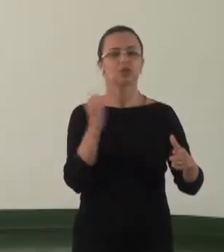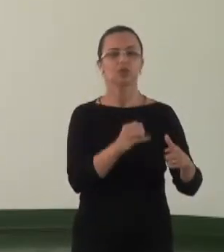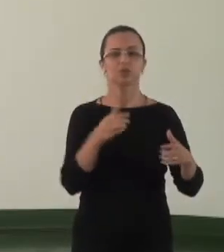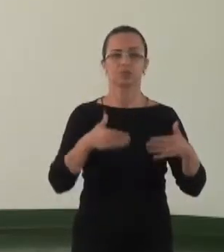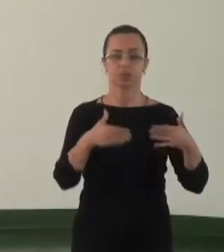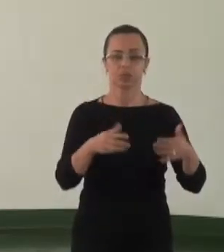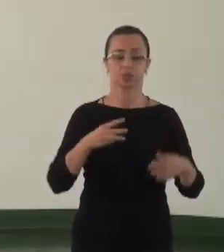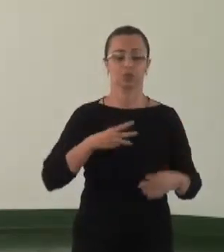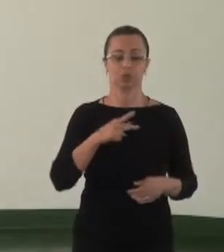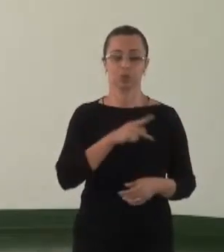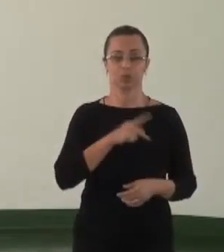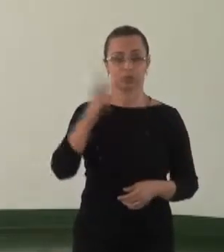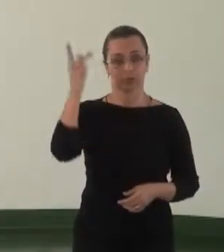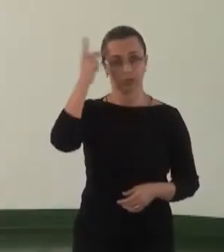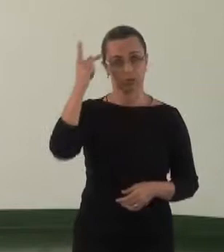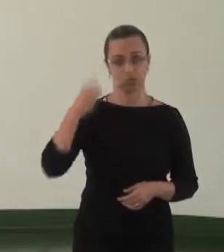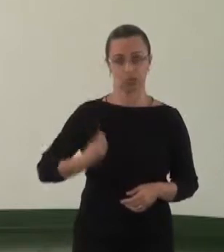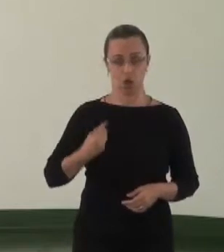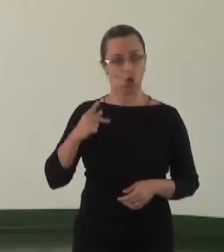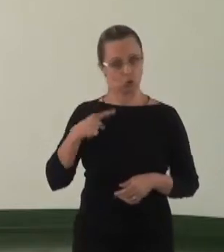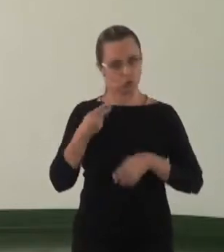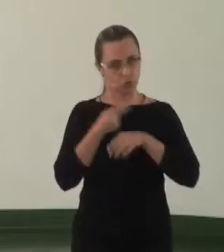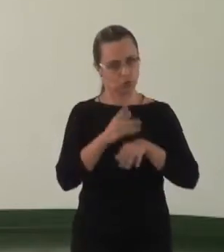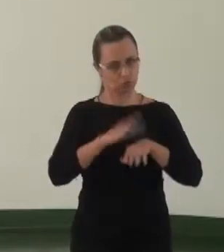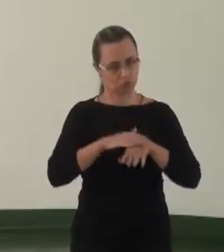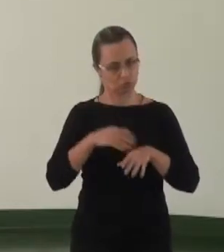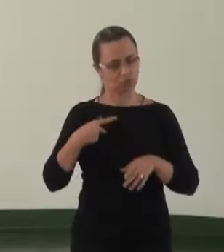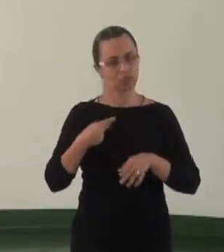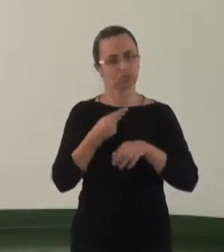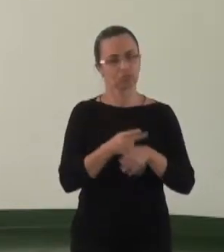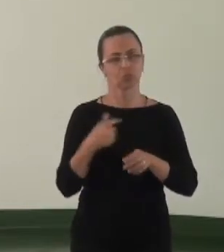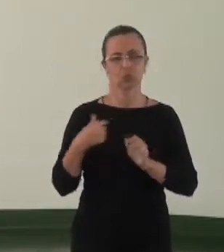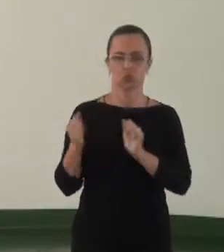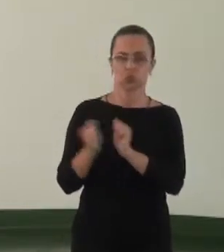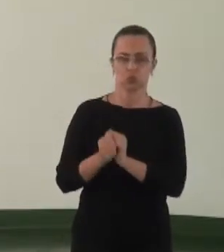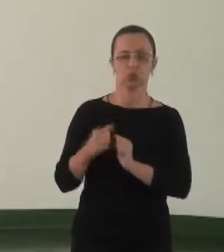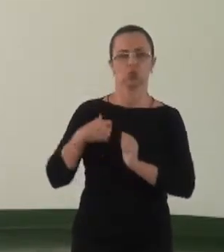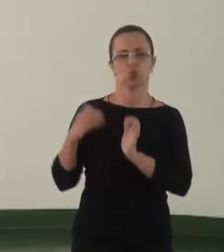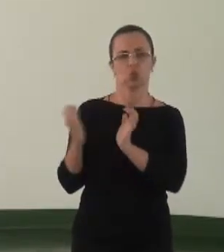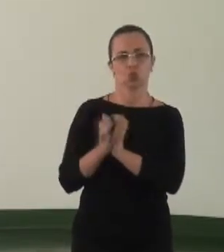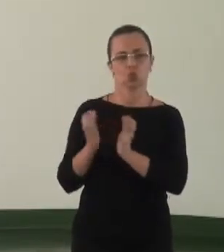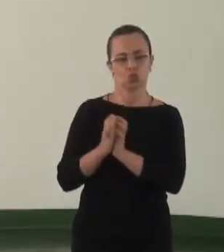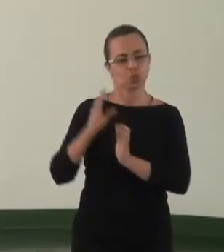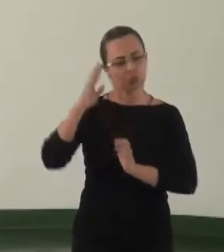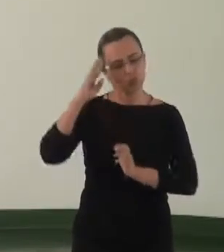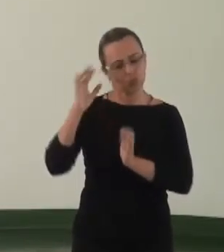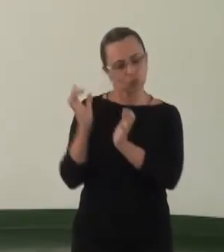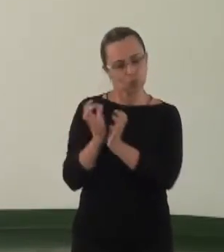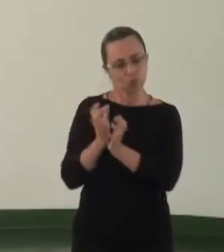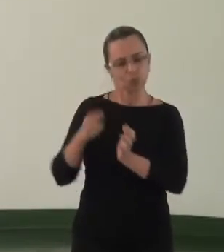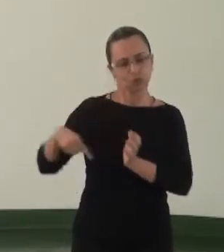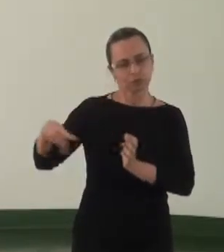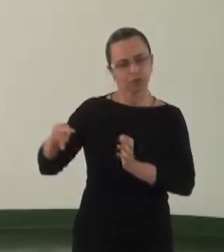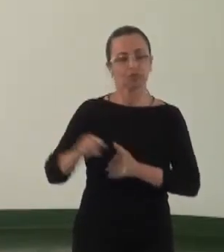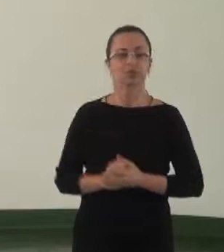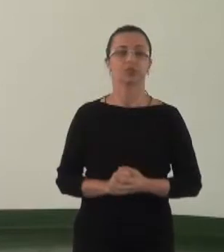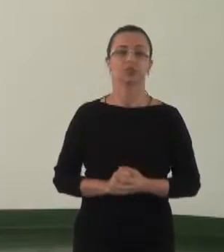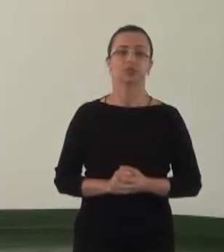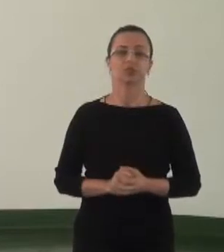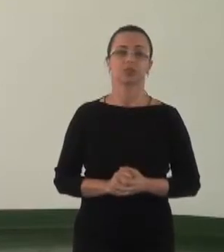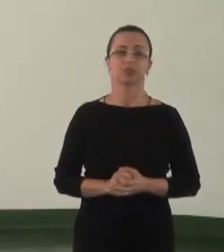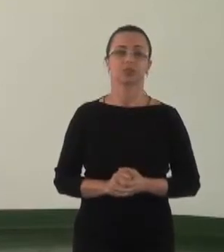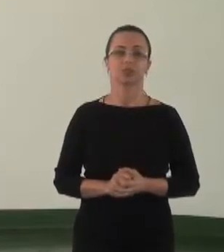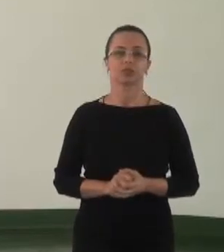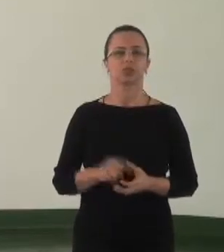Ministério Público do Estado de São Paulo, qual eu fui procurar lá para saber, juntamente com a militância do CAFRA, a gente descobriu que, em relação